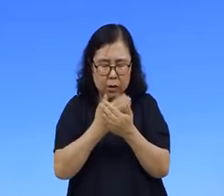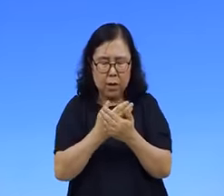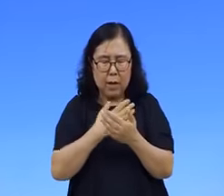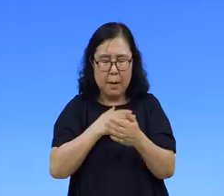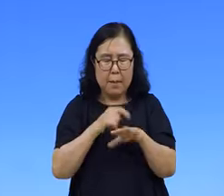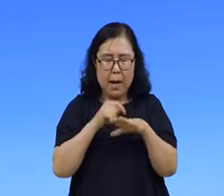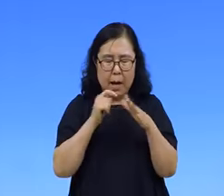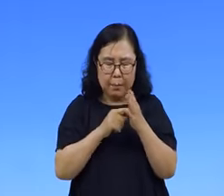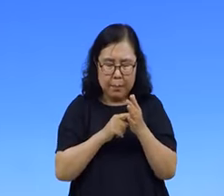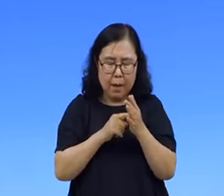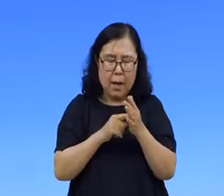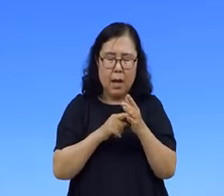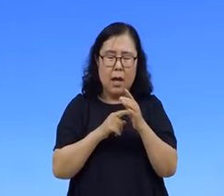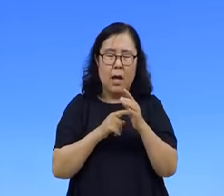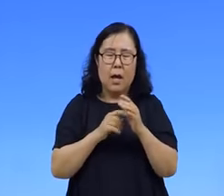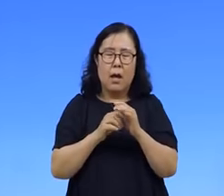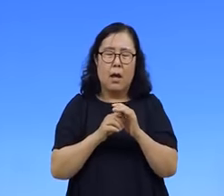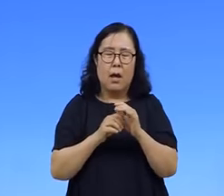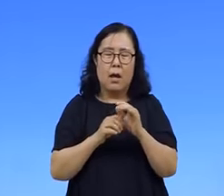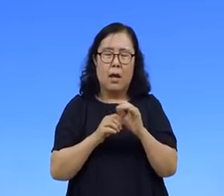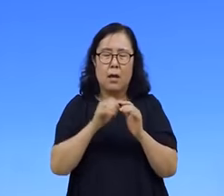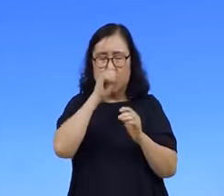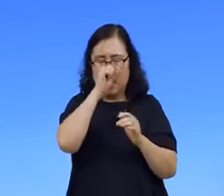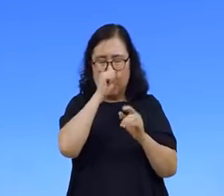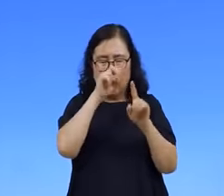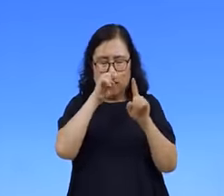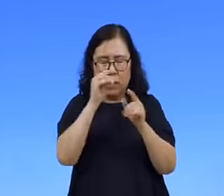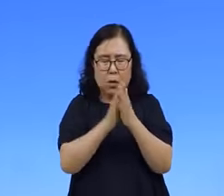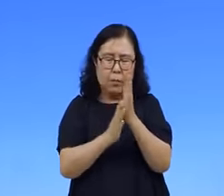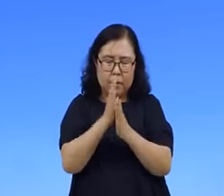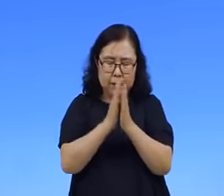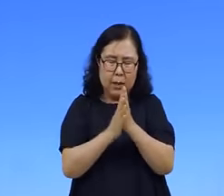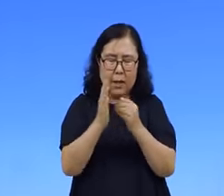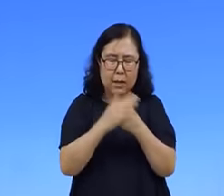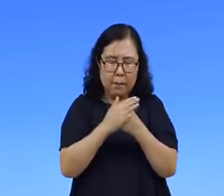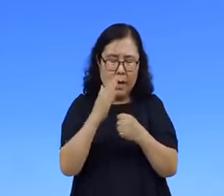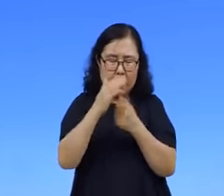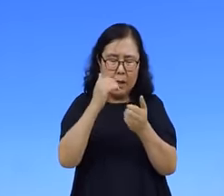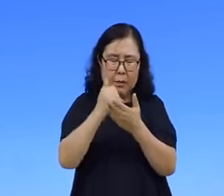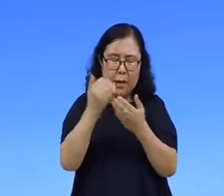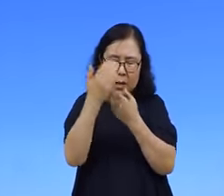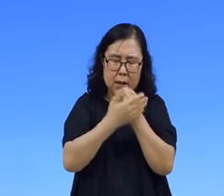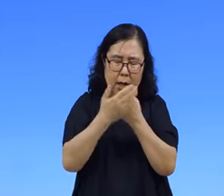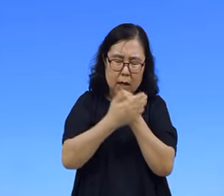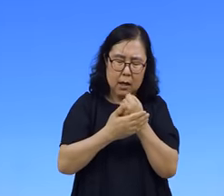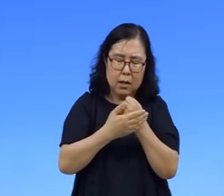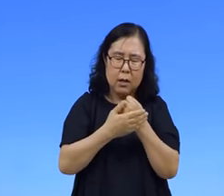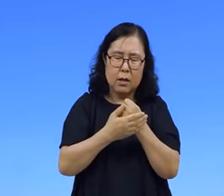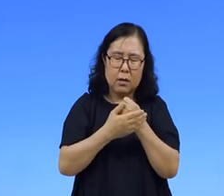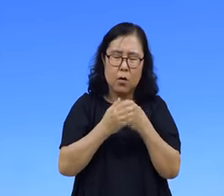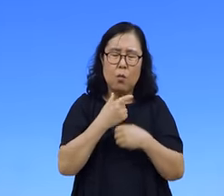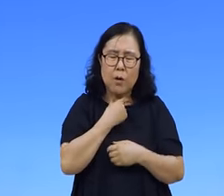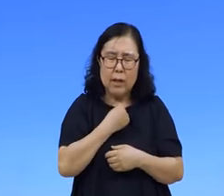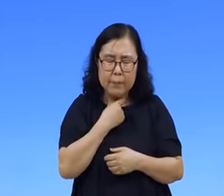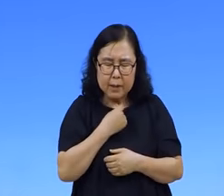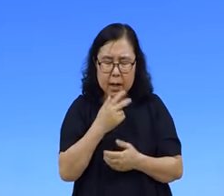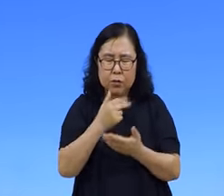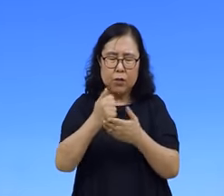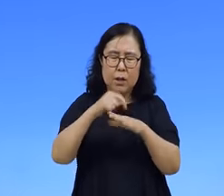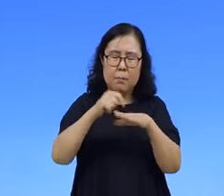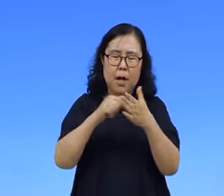마음을 선한 것이 하나도 없습니다. 그래서 아버지 앞에 이 시간 은혜를 구합니다. 주님 마음